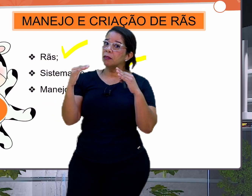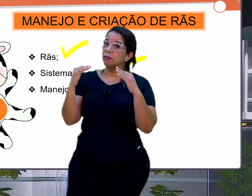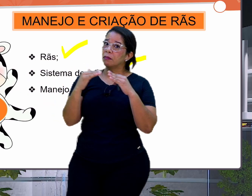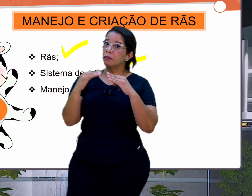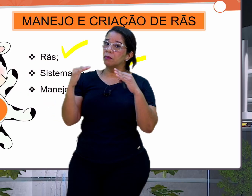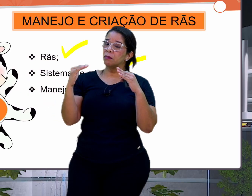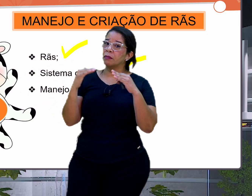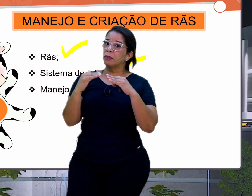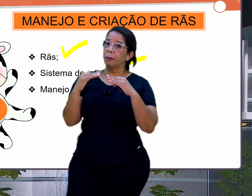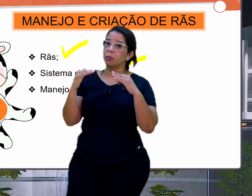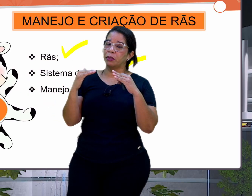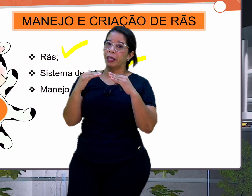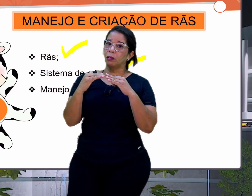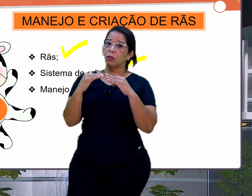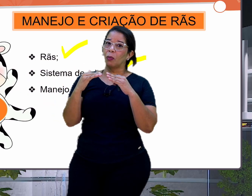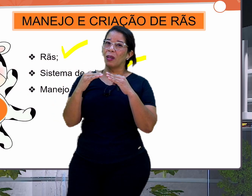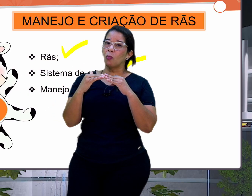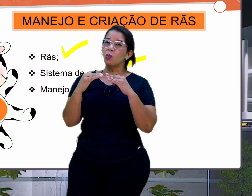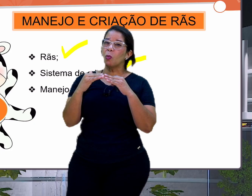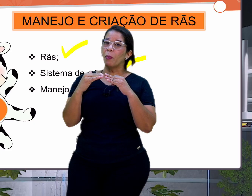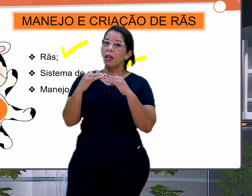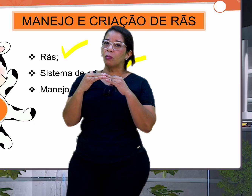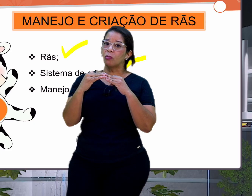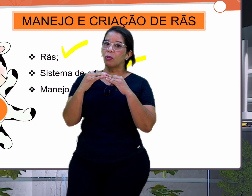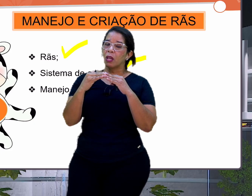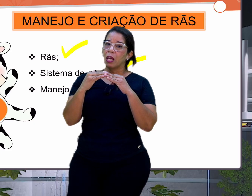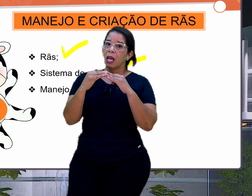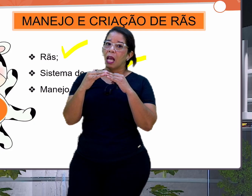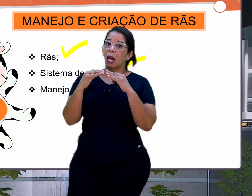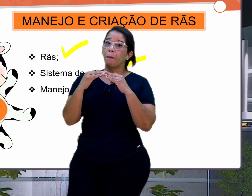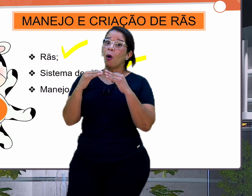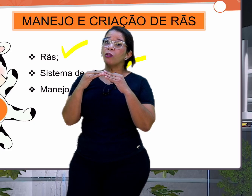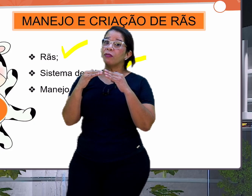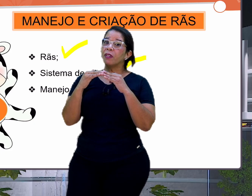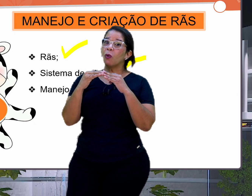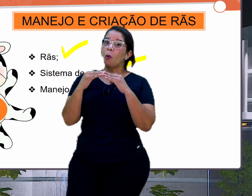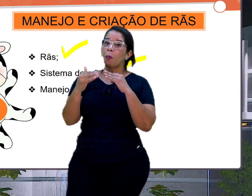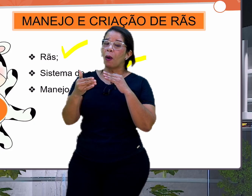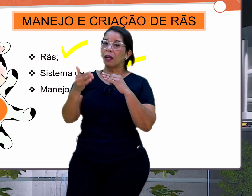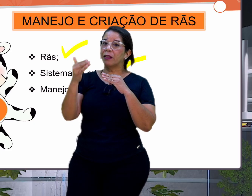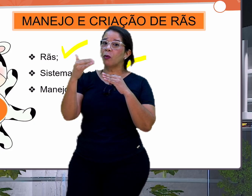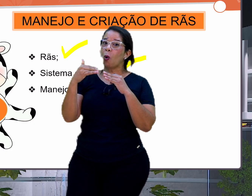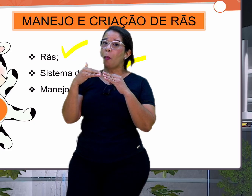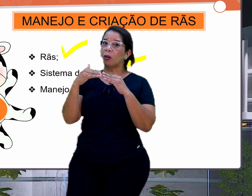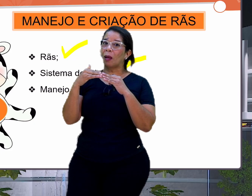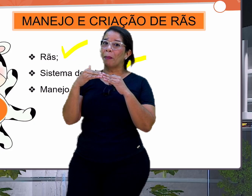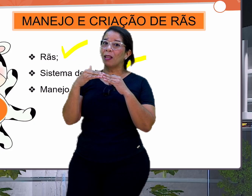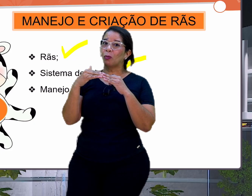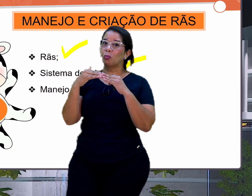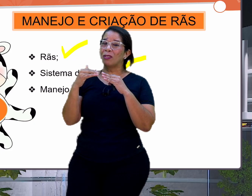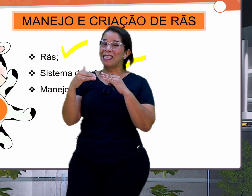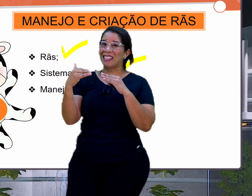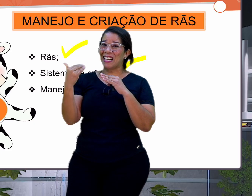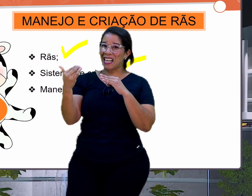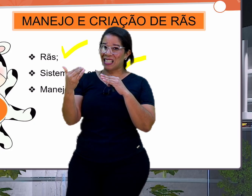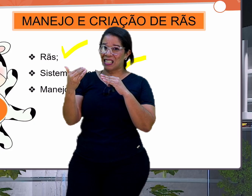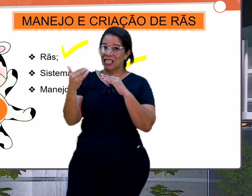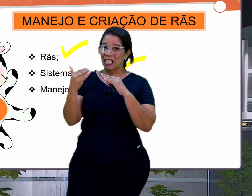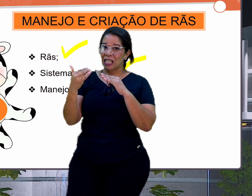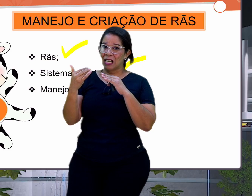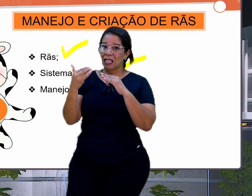não está 100%. Então, em alguns momentos, ela pode vir a ter um comportamento